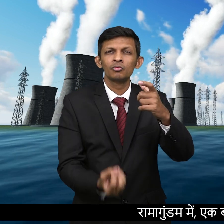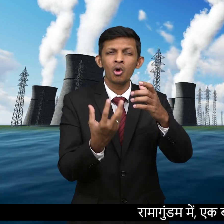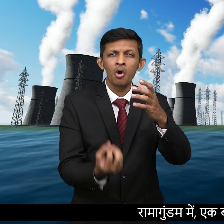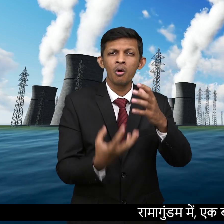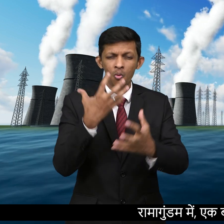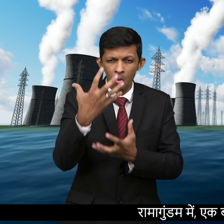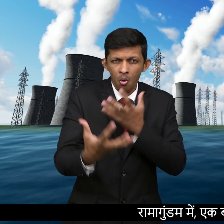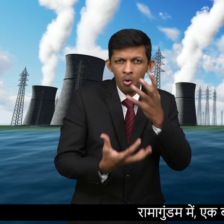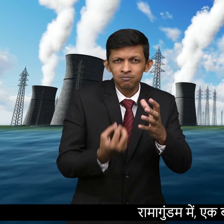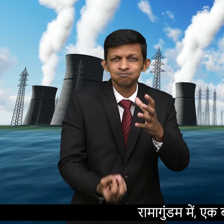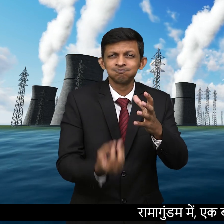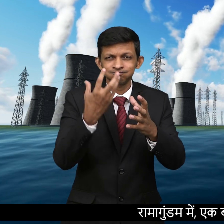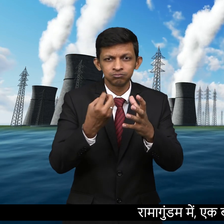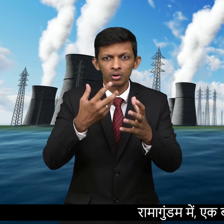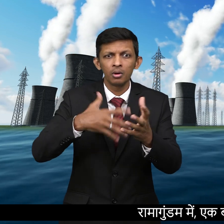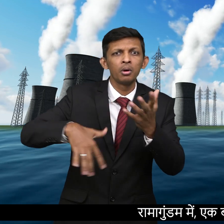स्टेशन है।